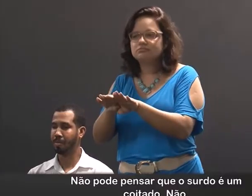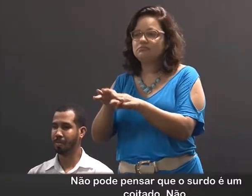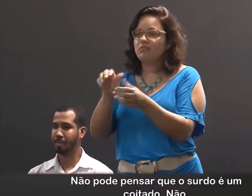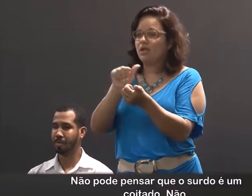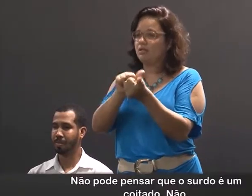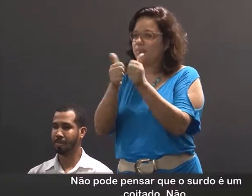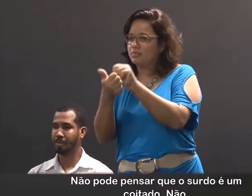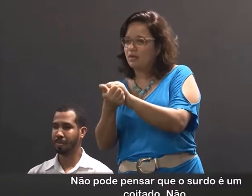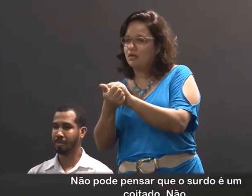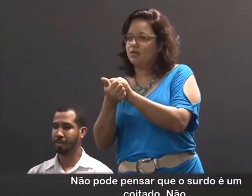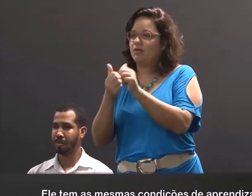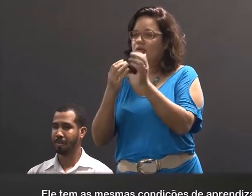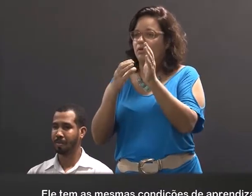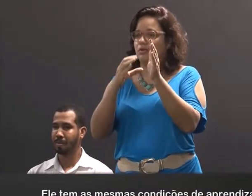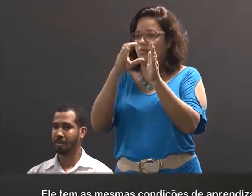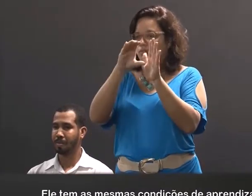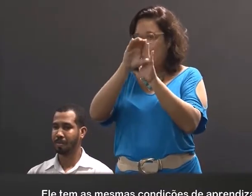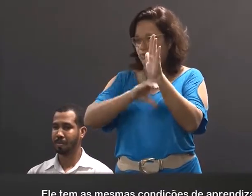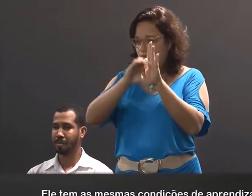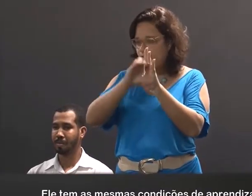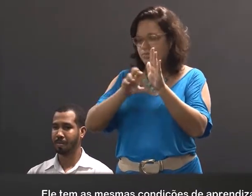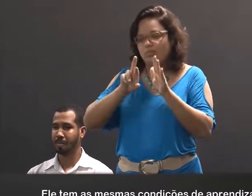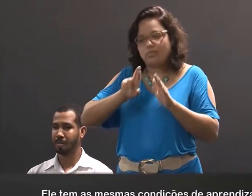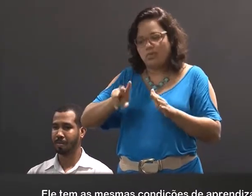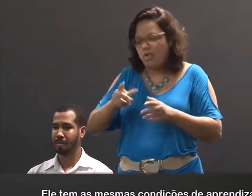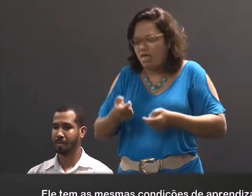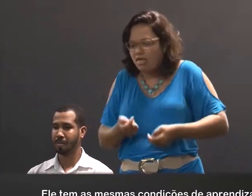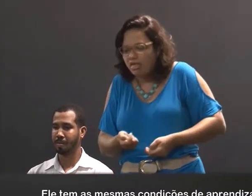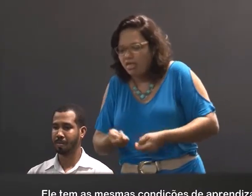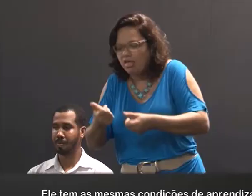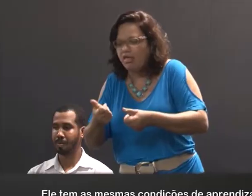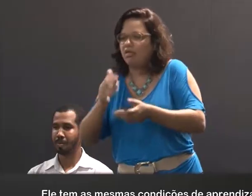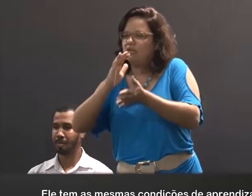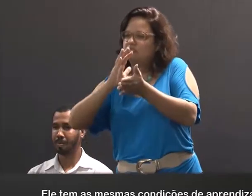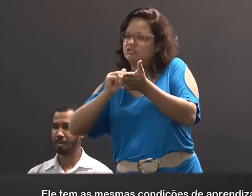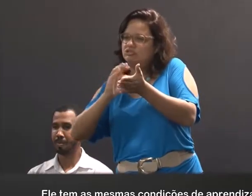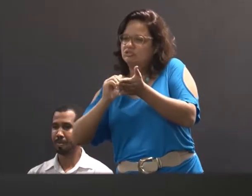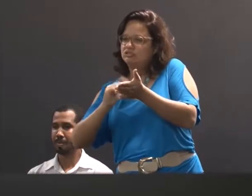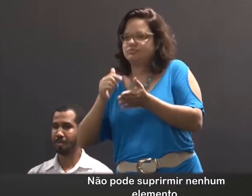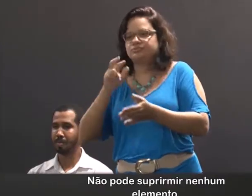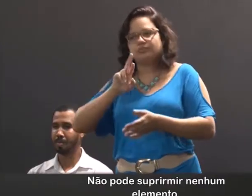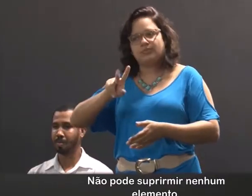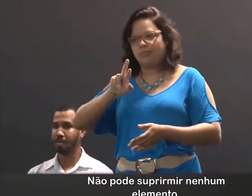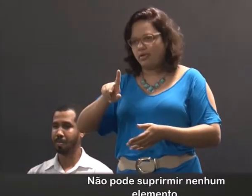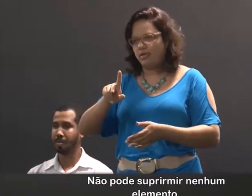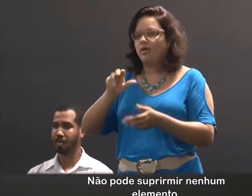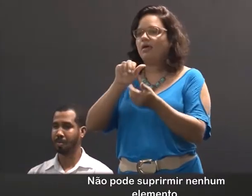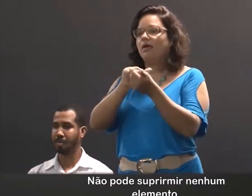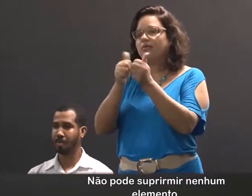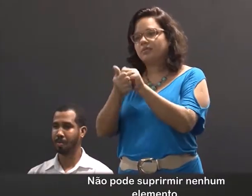coitado. Não, ele tem as mesmas condições de aprendizado. Não pode suprimir